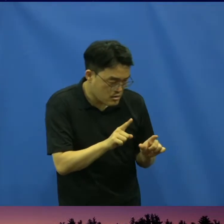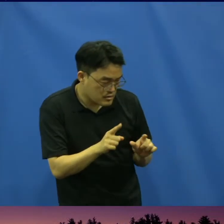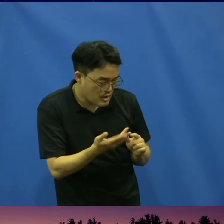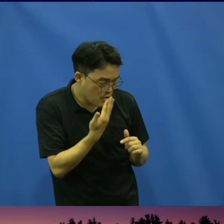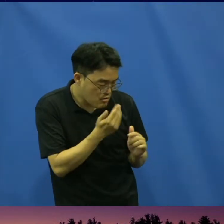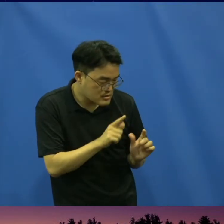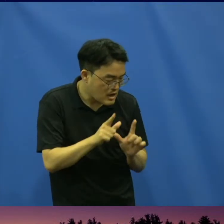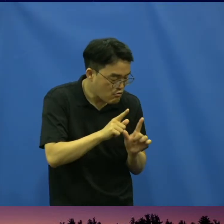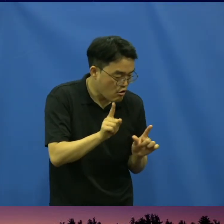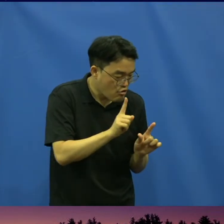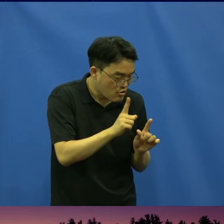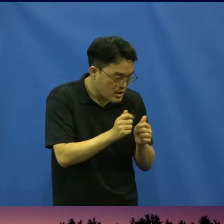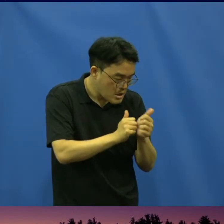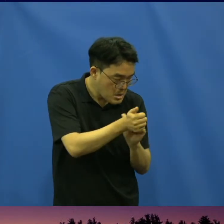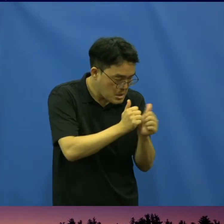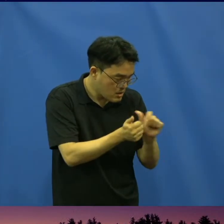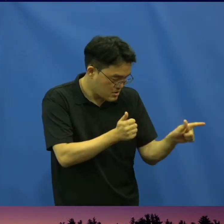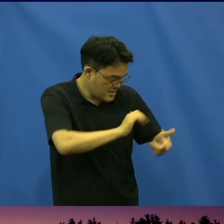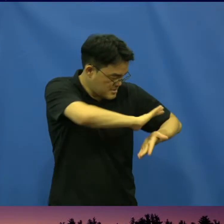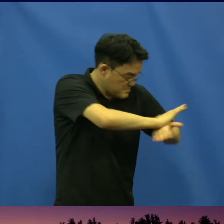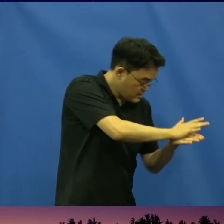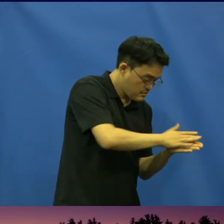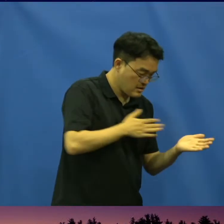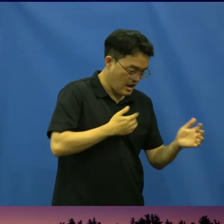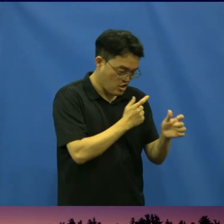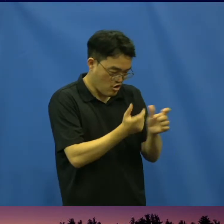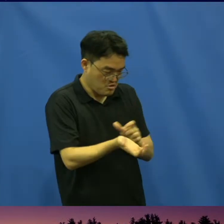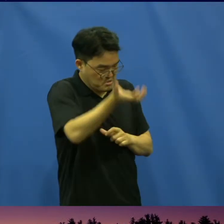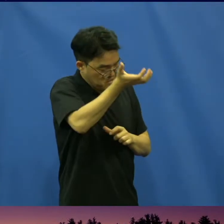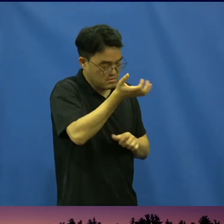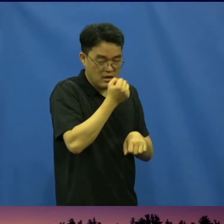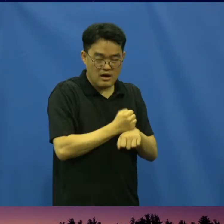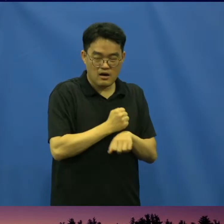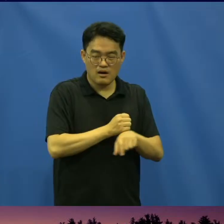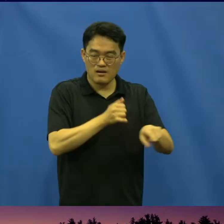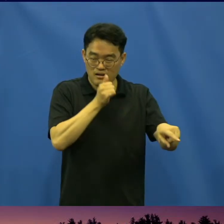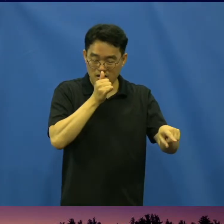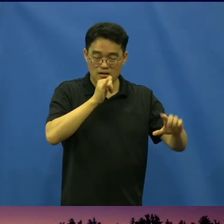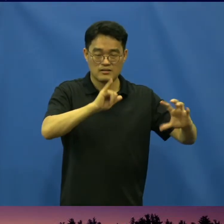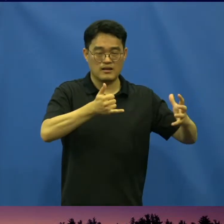건가, 어떻게 하면 나 자기를 과시할 건가.